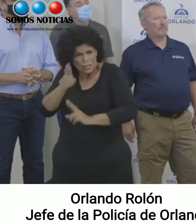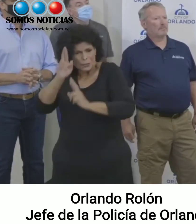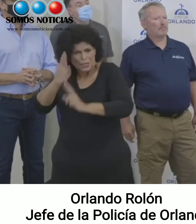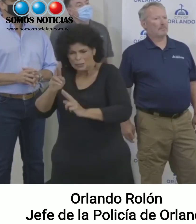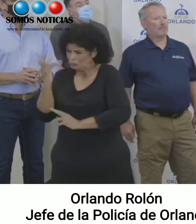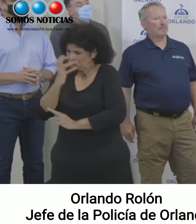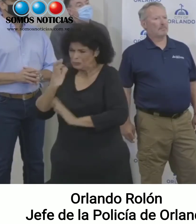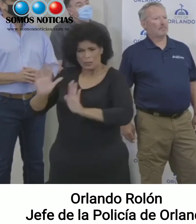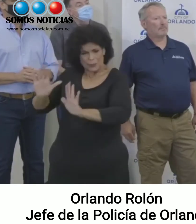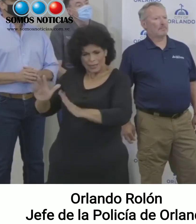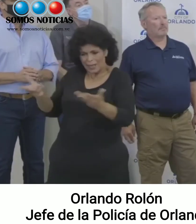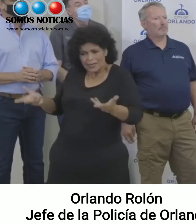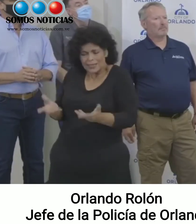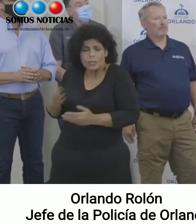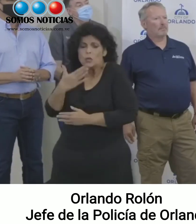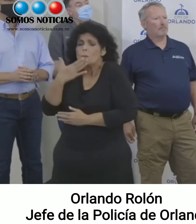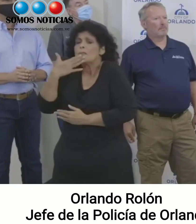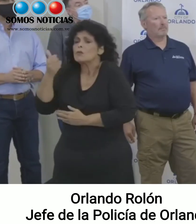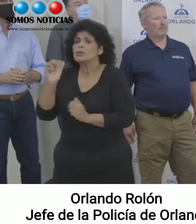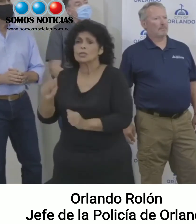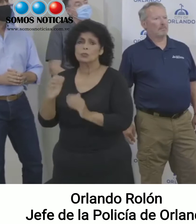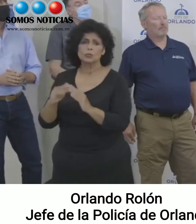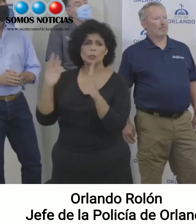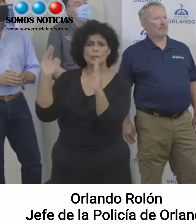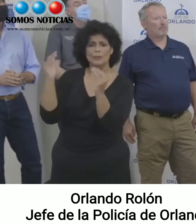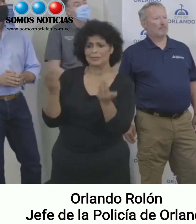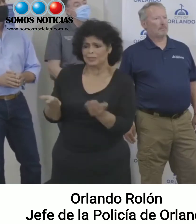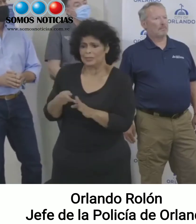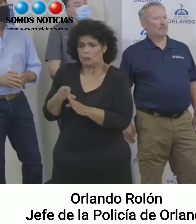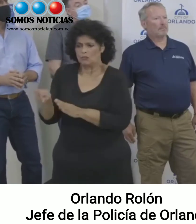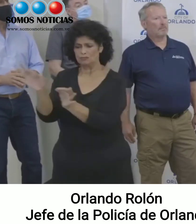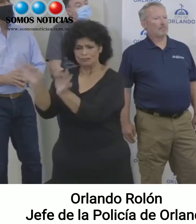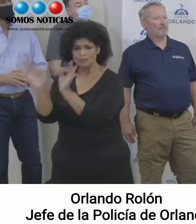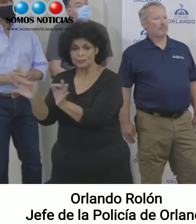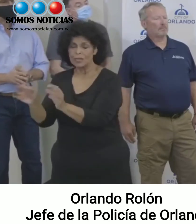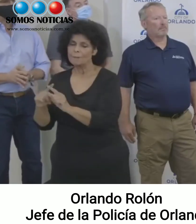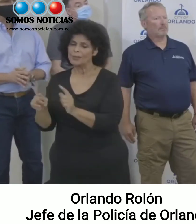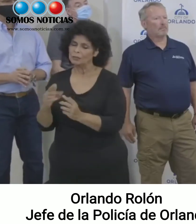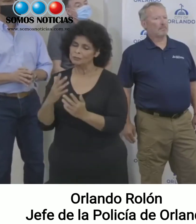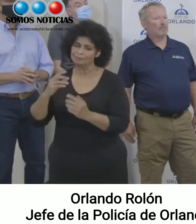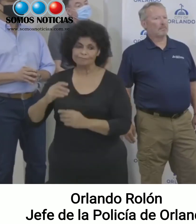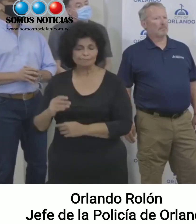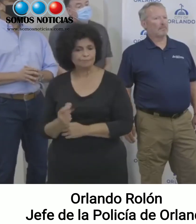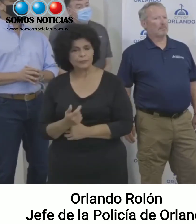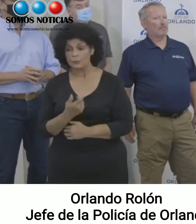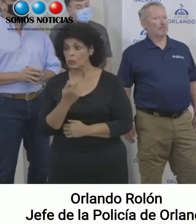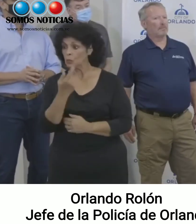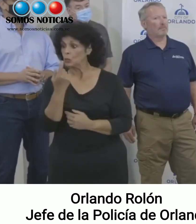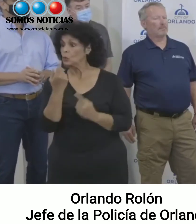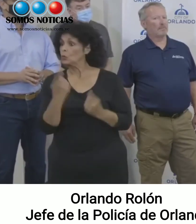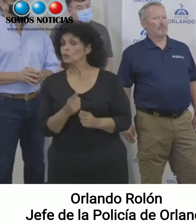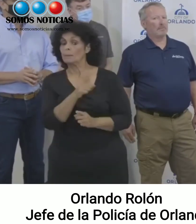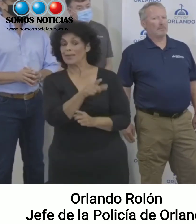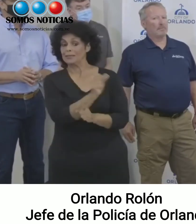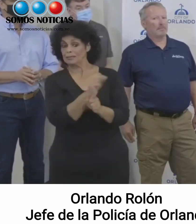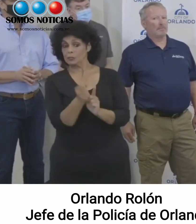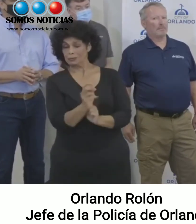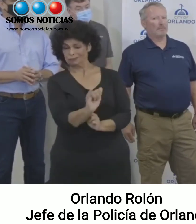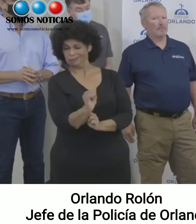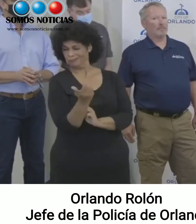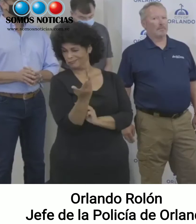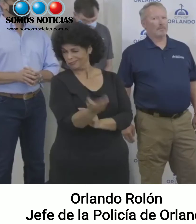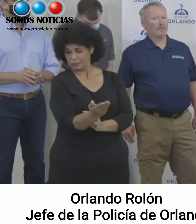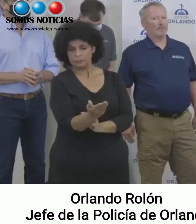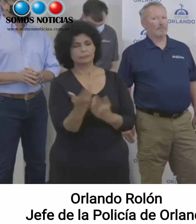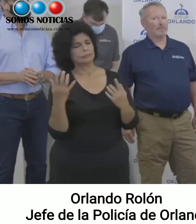espectacular. Es lo mejor que uno puede esperar de esta profesión. Pero desafortunadamente, cuando hay situaciones así,